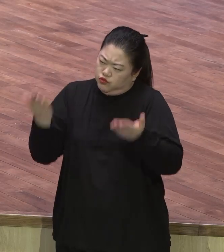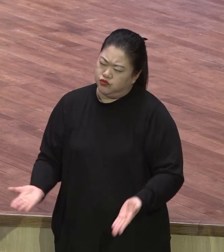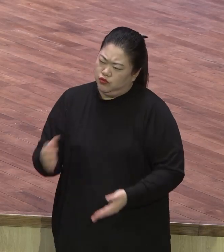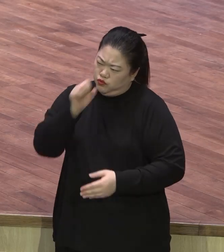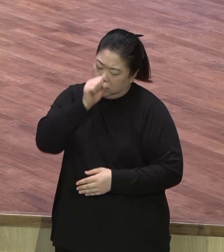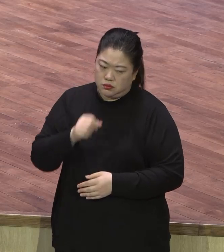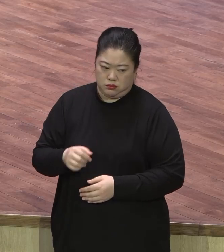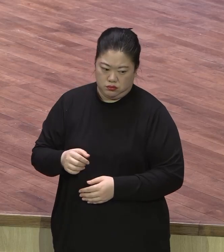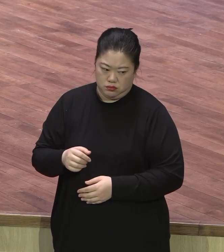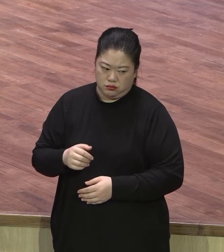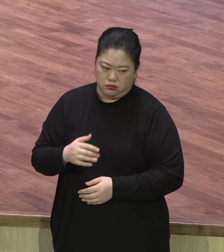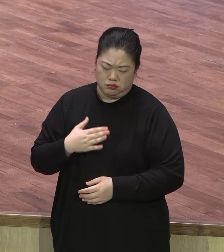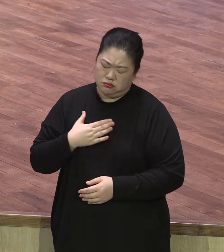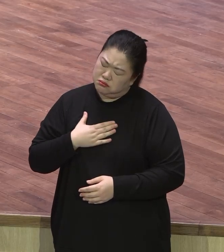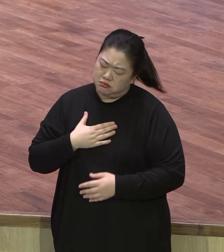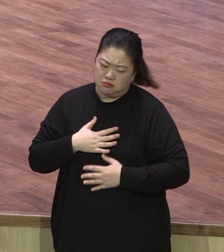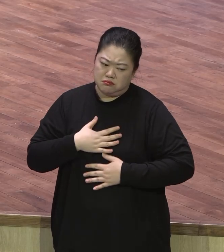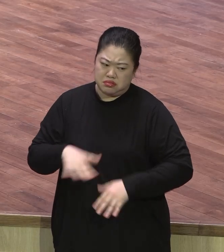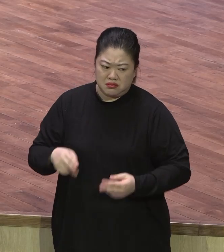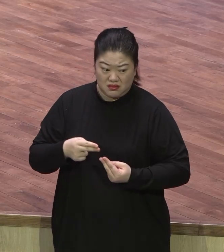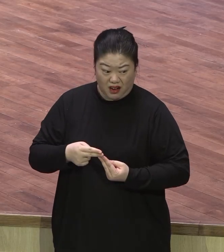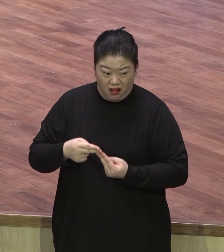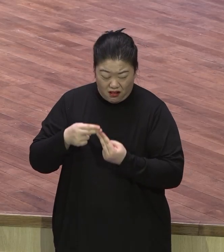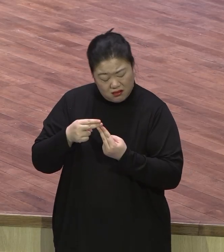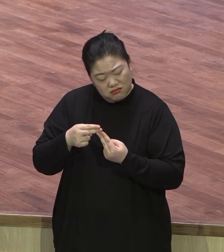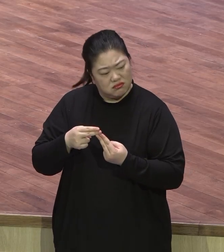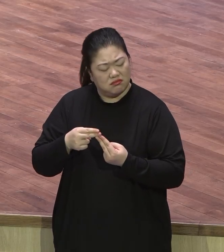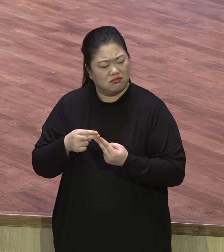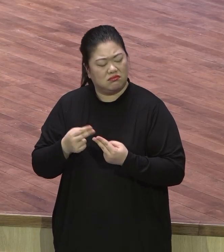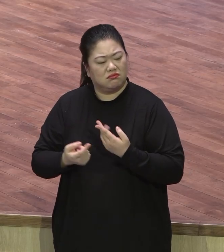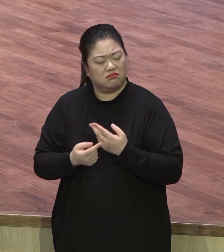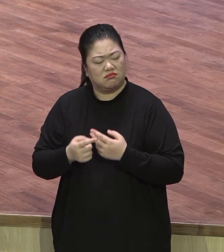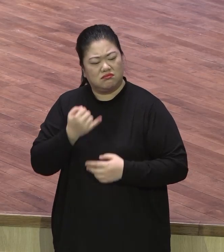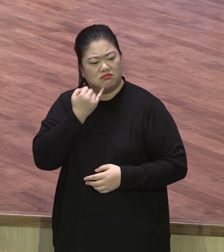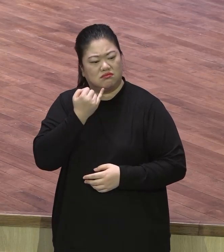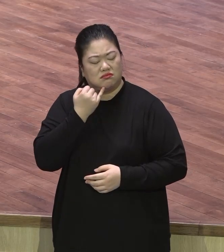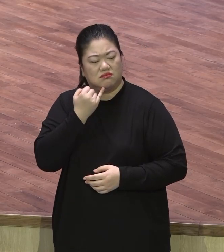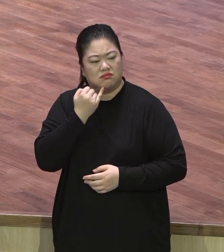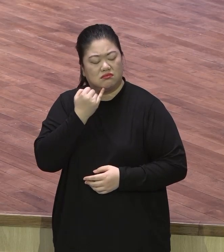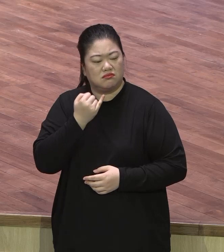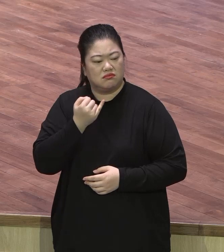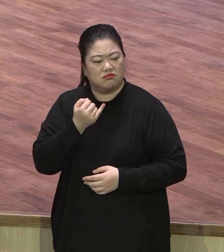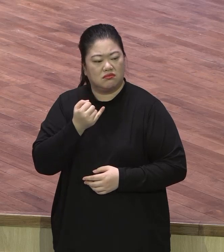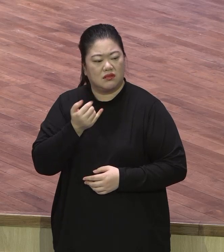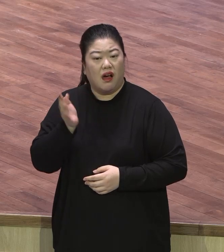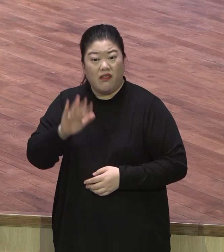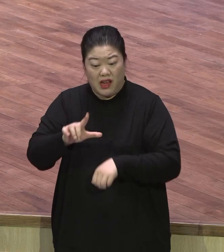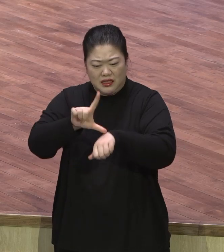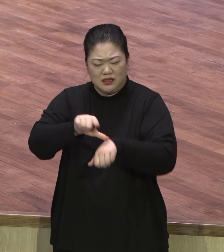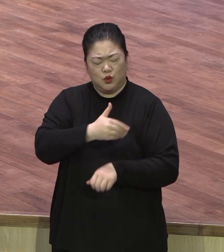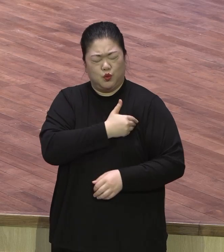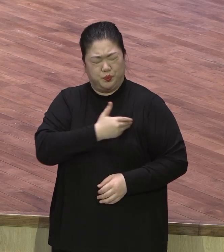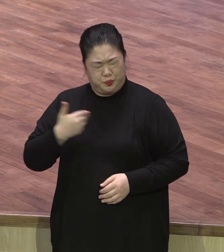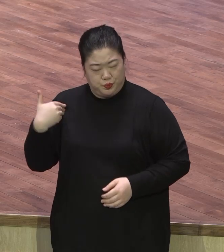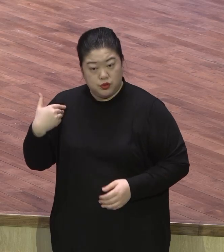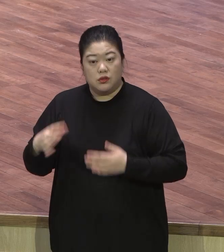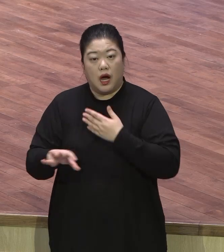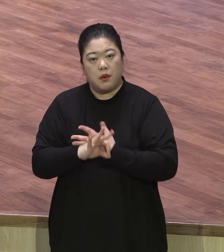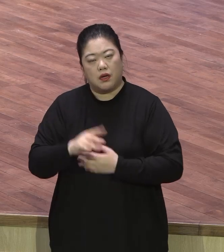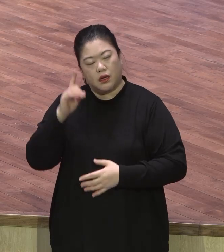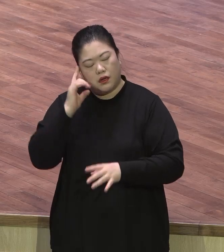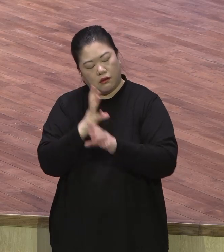지금 많은 사람들이 불안 속에 살고 있어요 잠을 못 자 불안해서 살아는